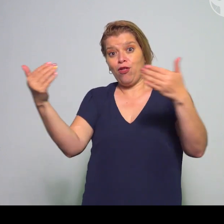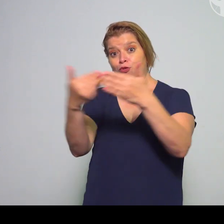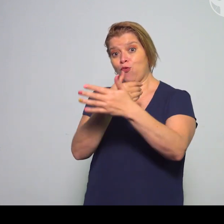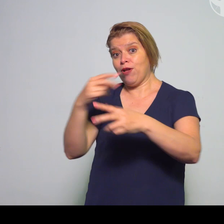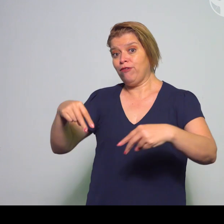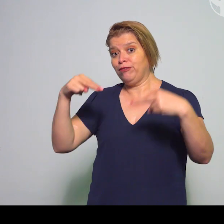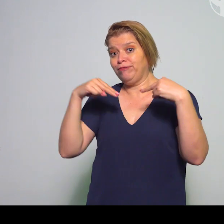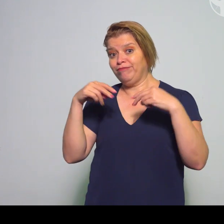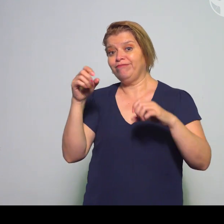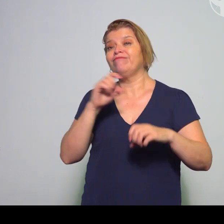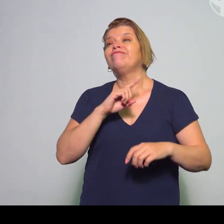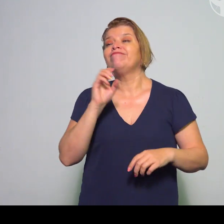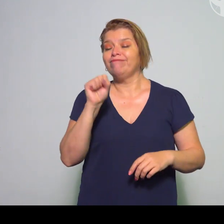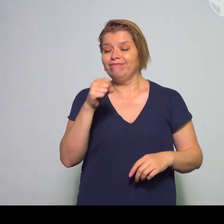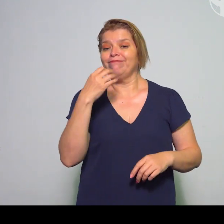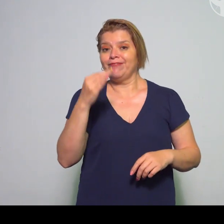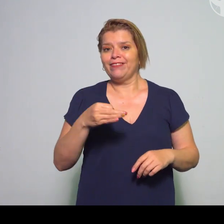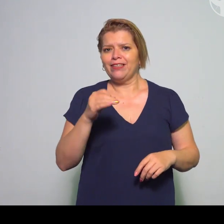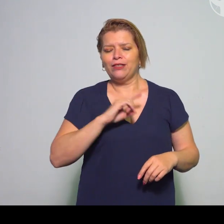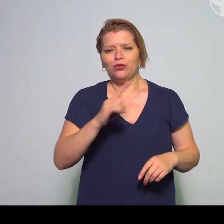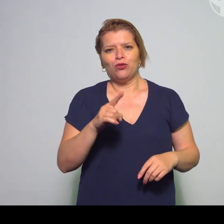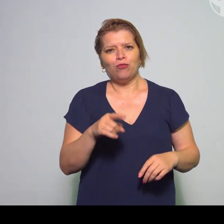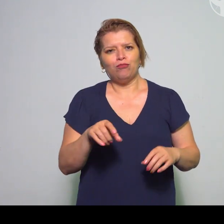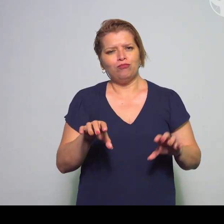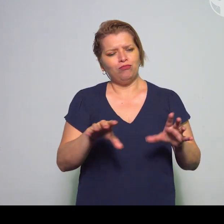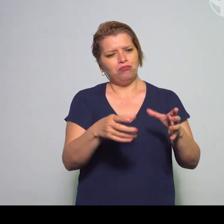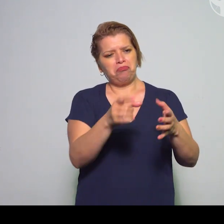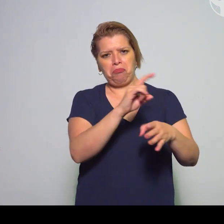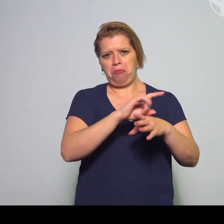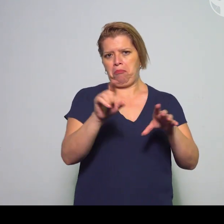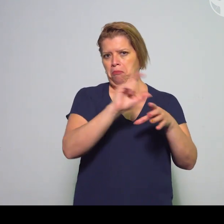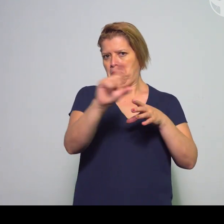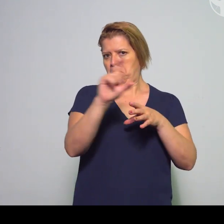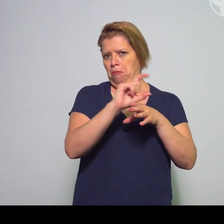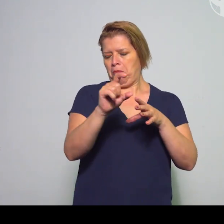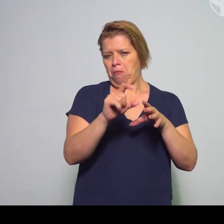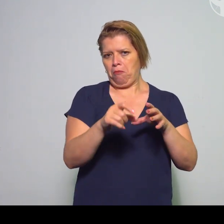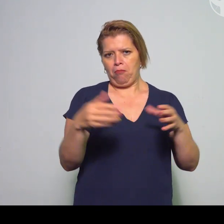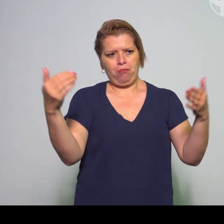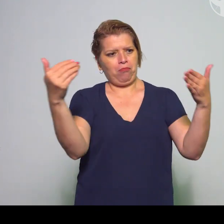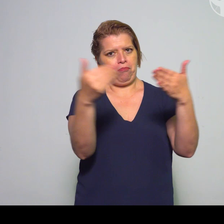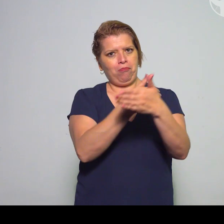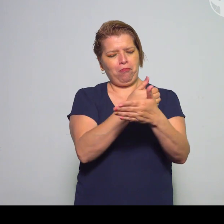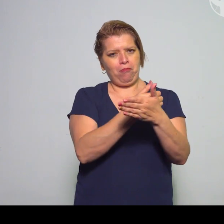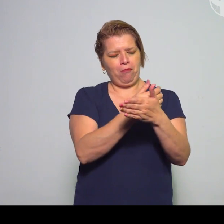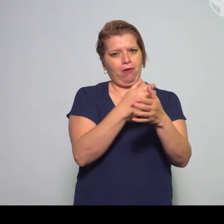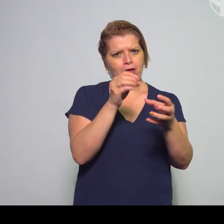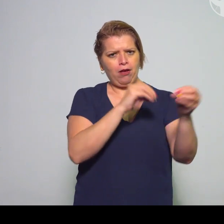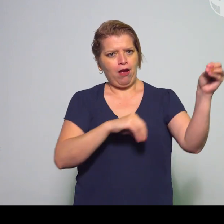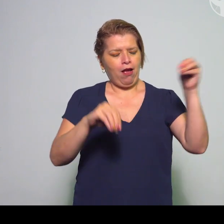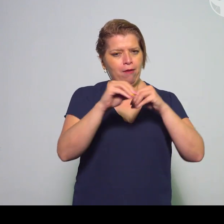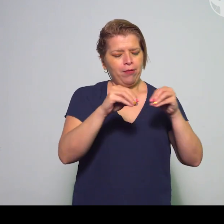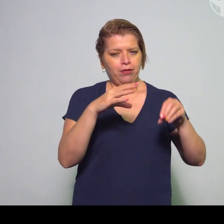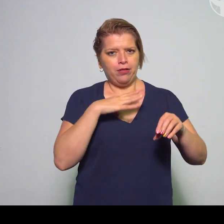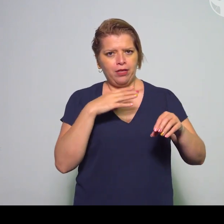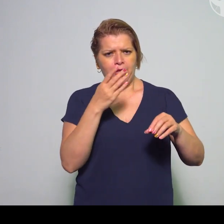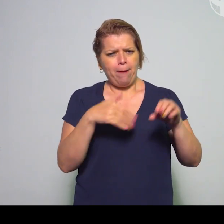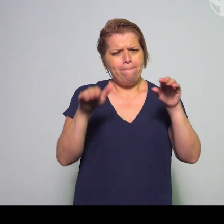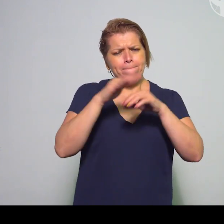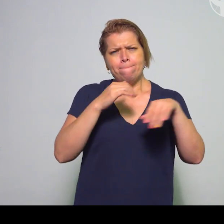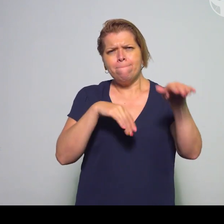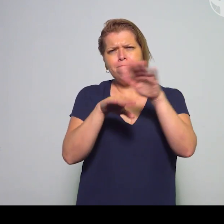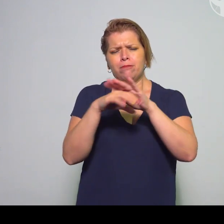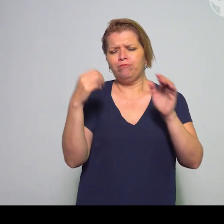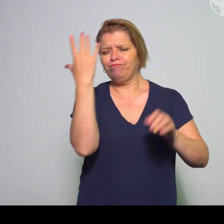entonces adquieren una nueva vida. Se vuelven, ¿sabes qué? Piezas únicas y por lo tanto ganan aún